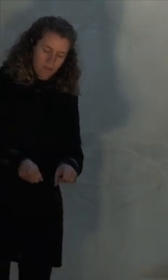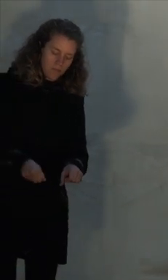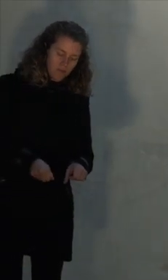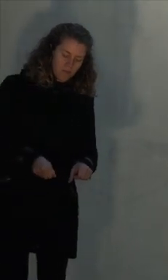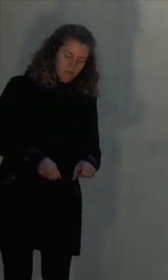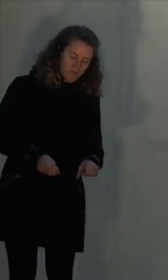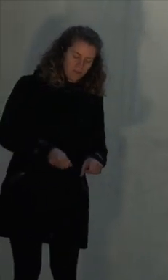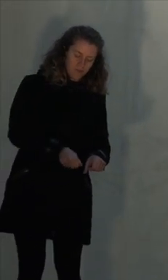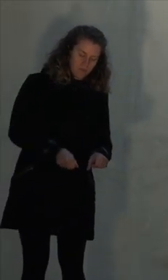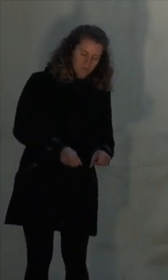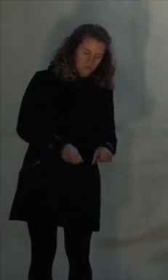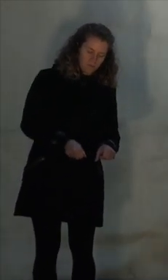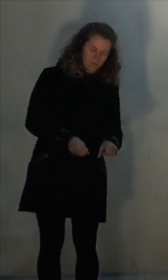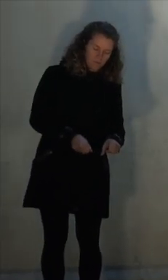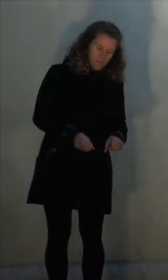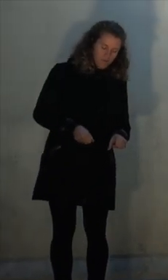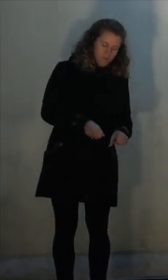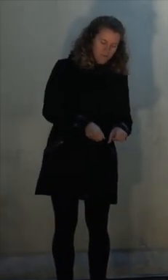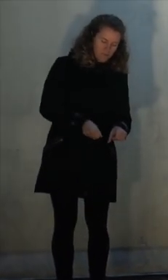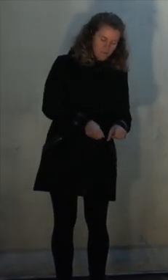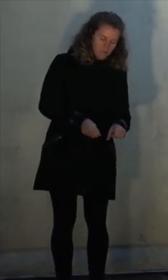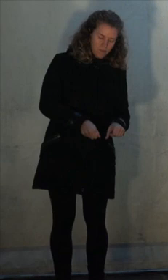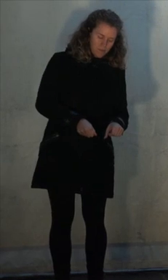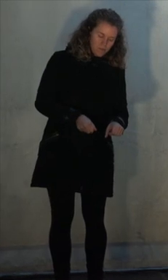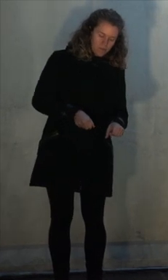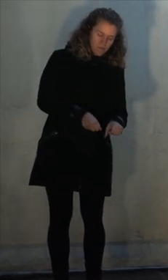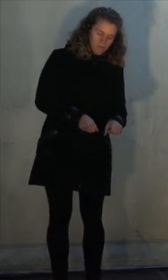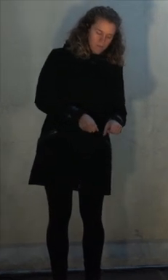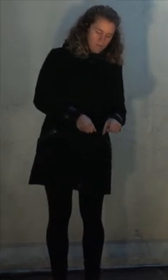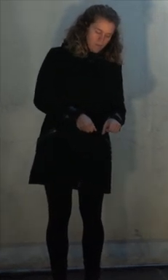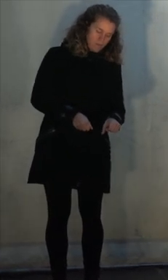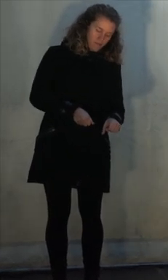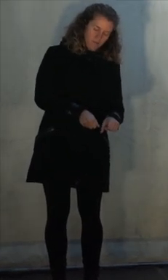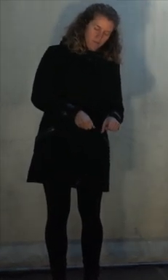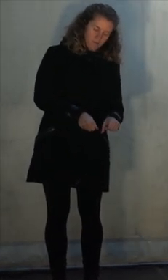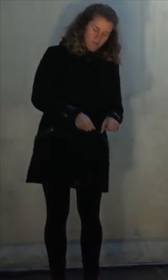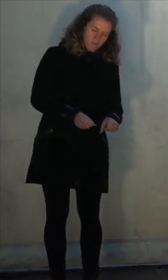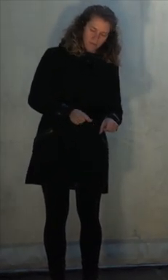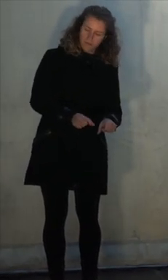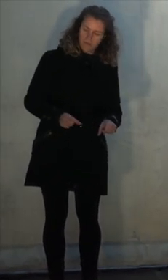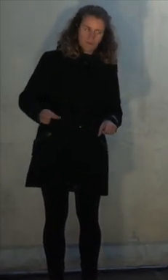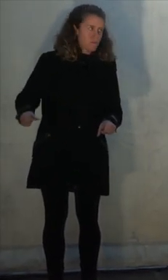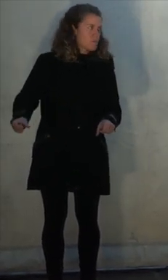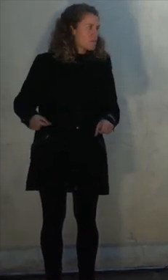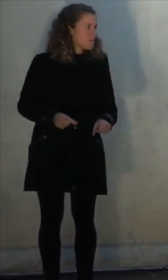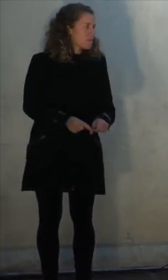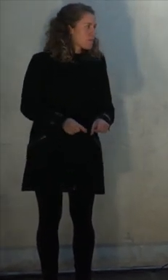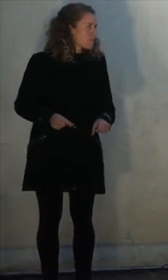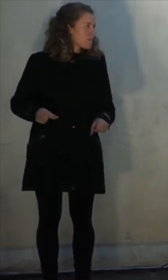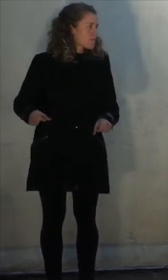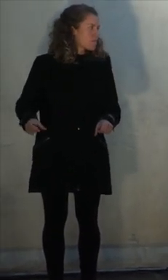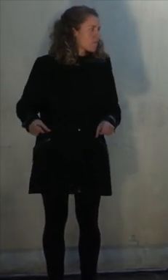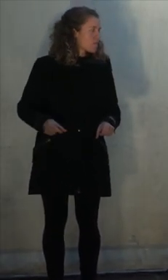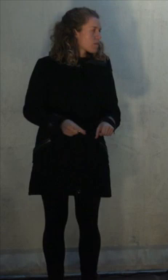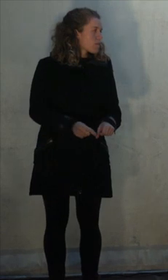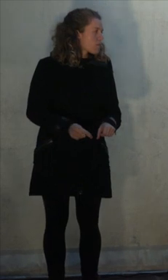verdad. No. Quizás otro día, pero hoy es imposible. Yo creo que estás equivocada. No. Vamos y ya